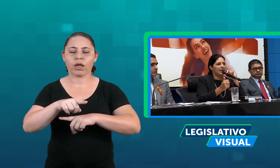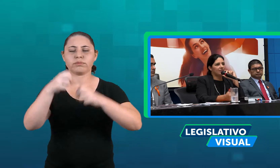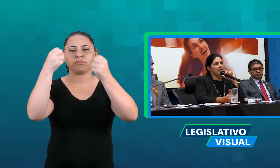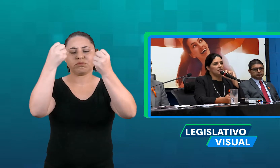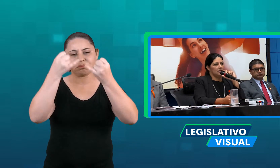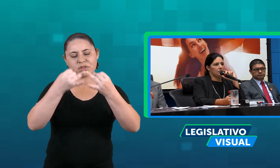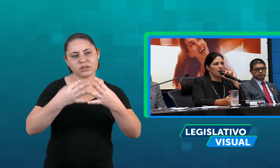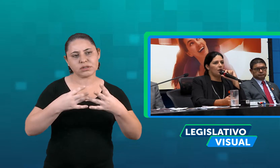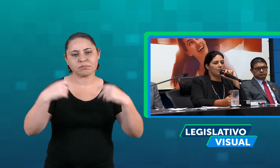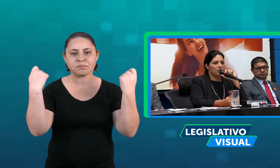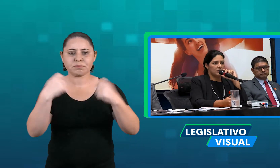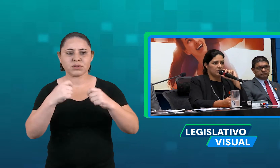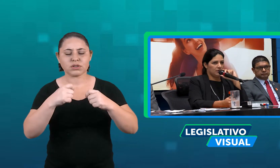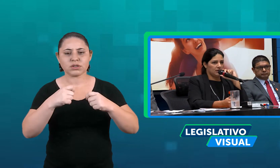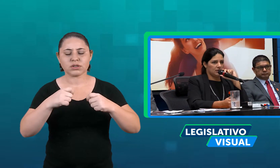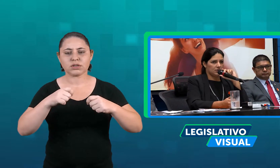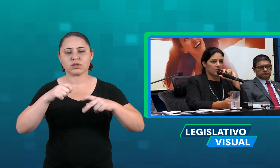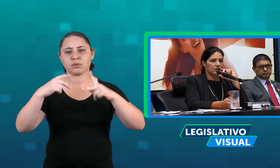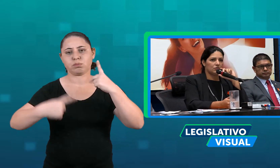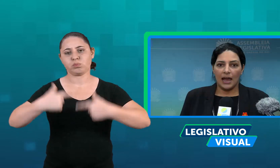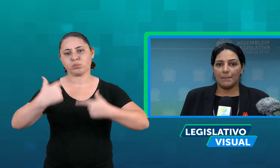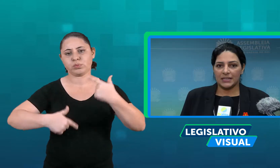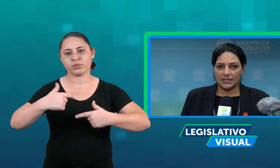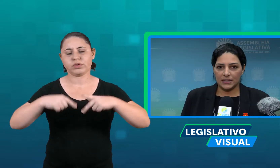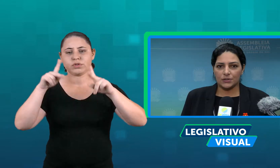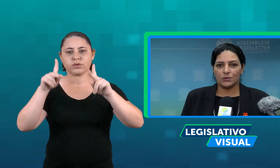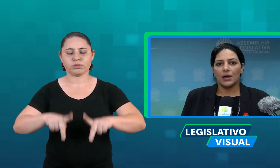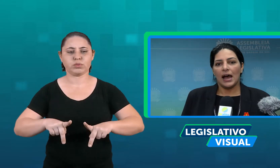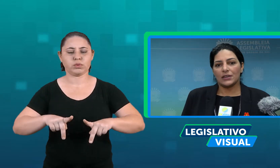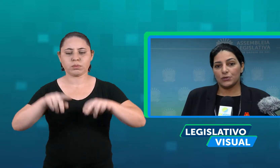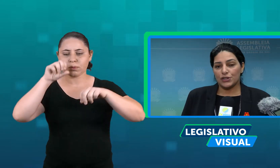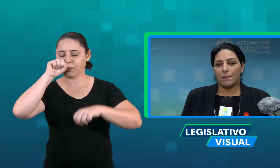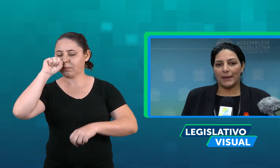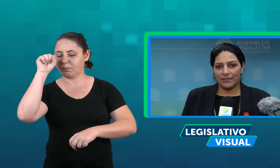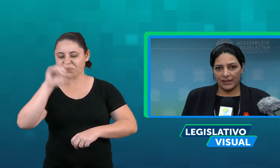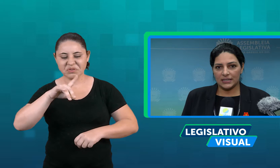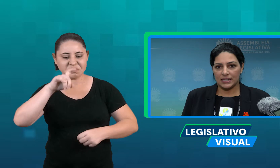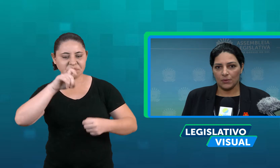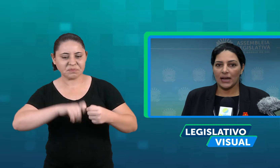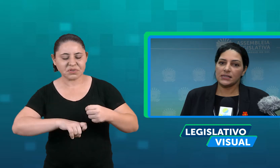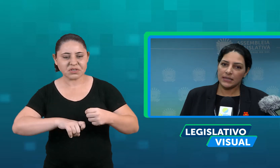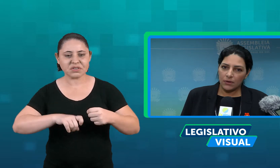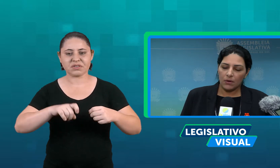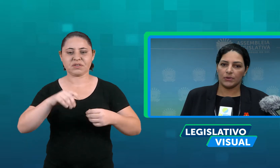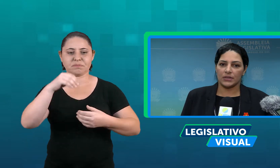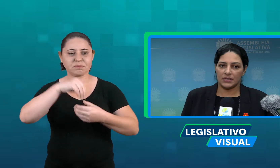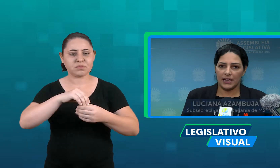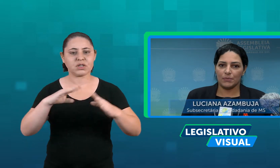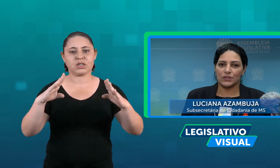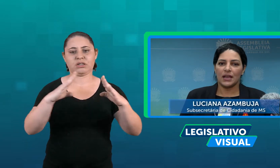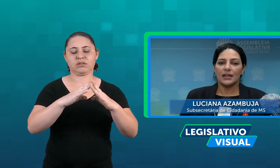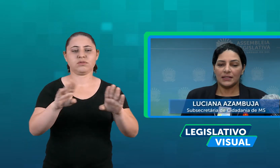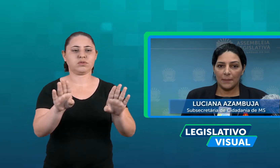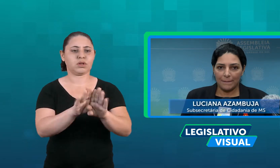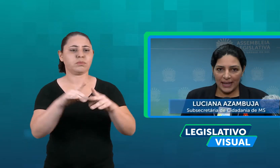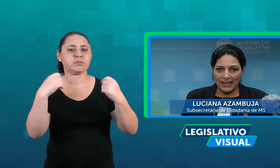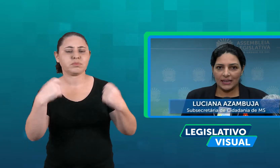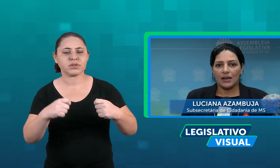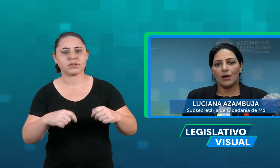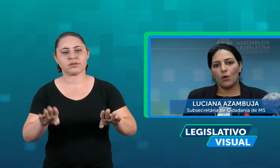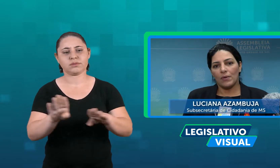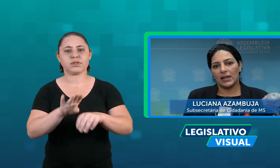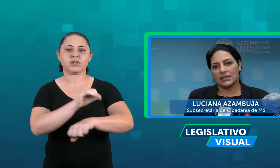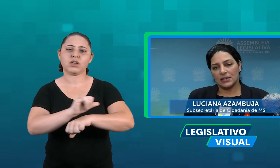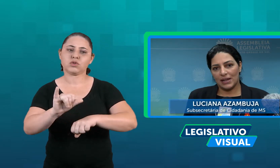políticas públicas de combate à violência doméstica. É preciso ações de prevenção, assim como nós temos